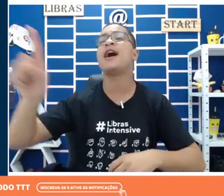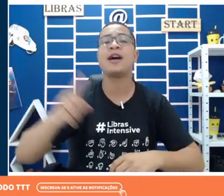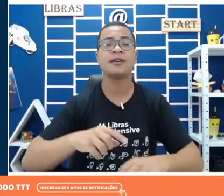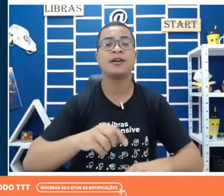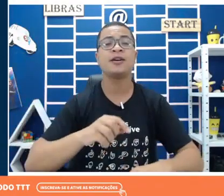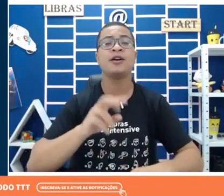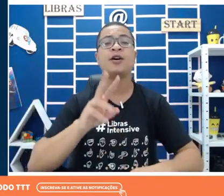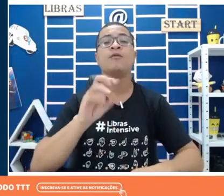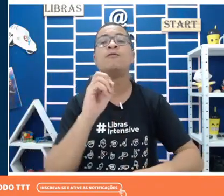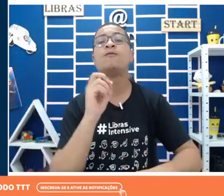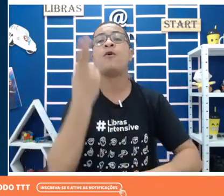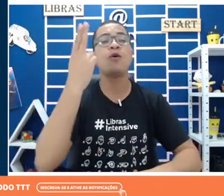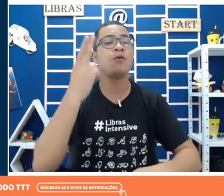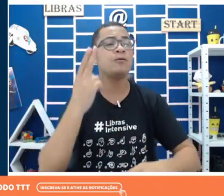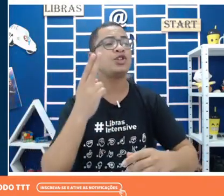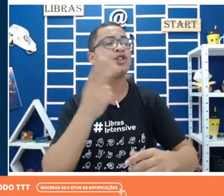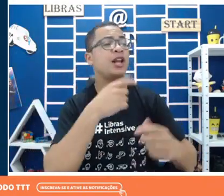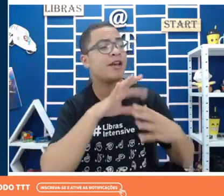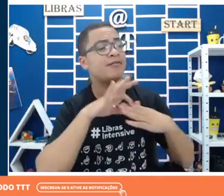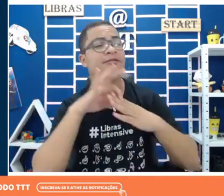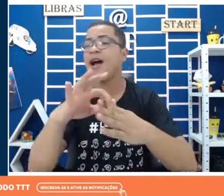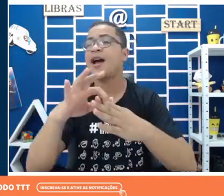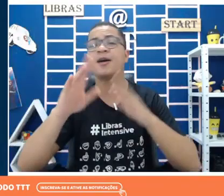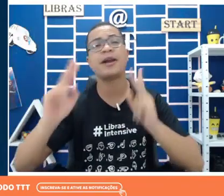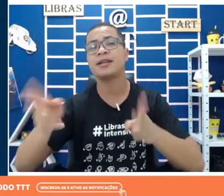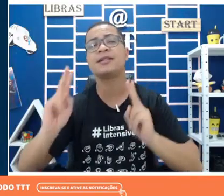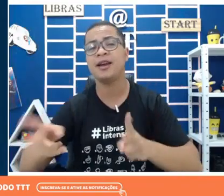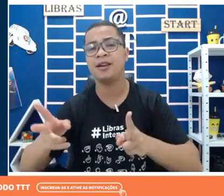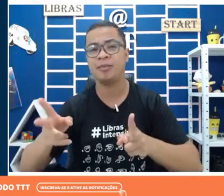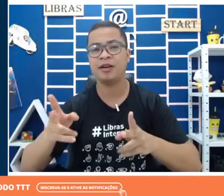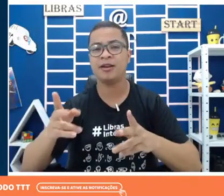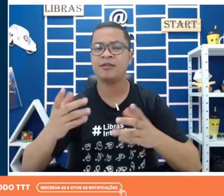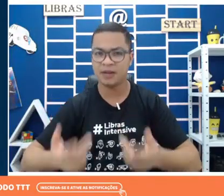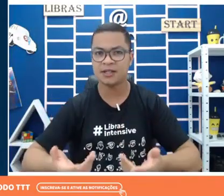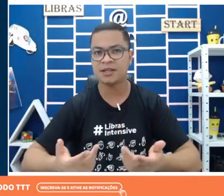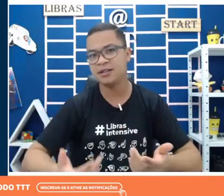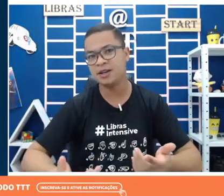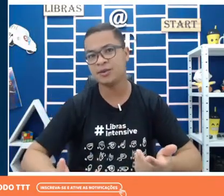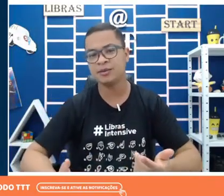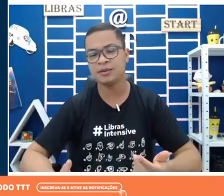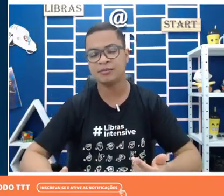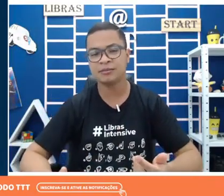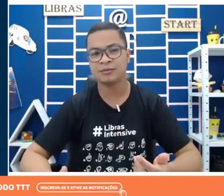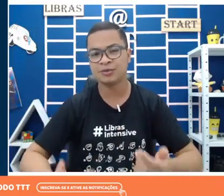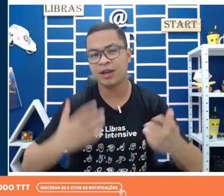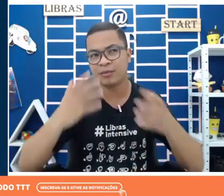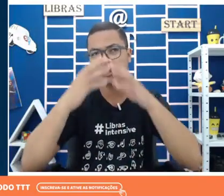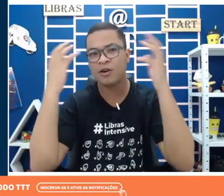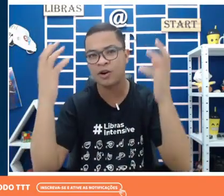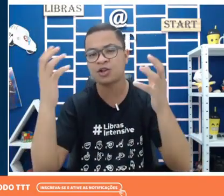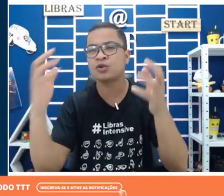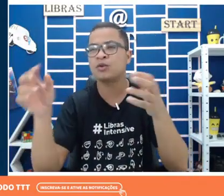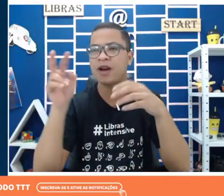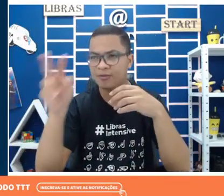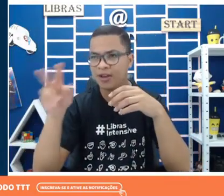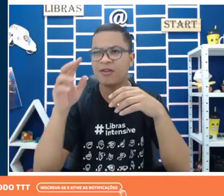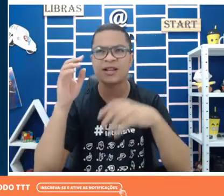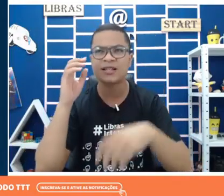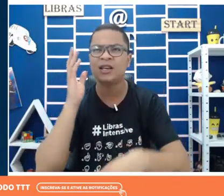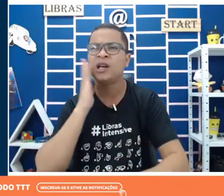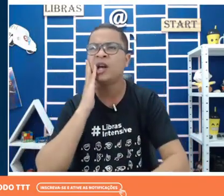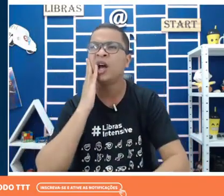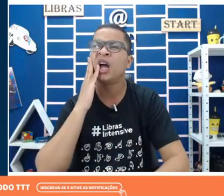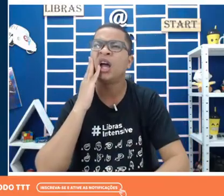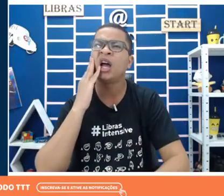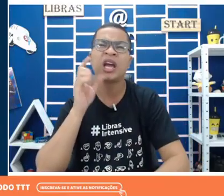eu vá, vou te levar para sempre. Fica esquisito. Não tem muita lógica. O surdo vai ver e vai